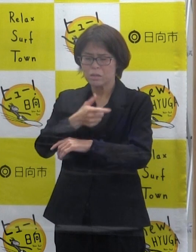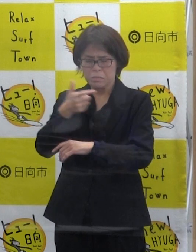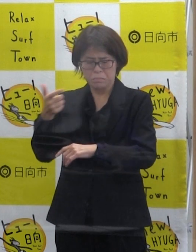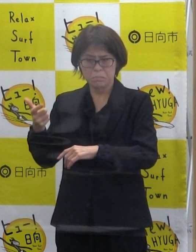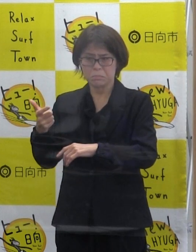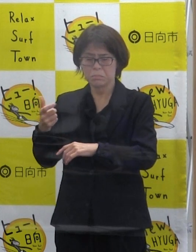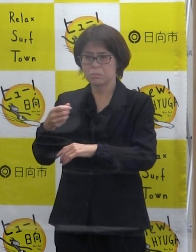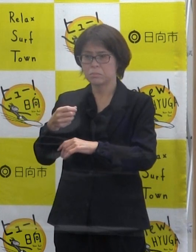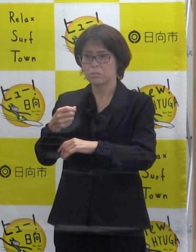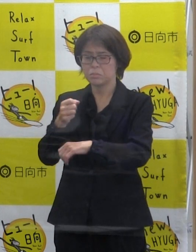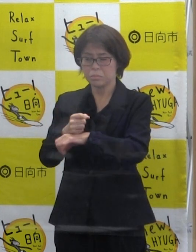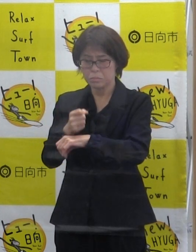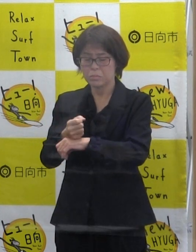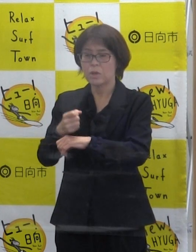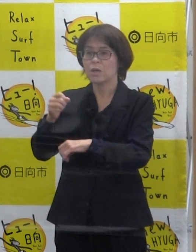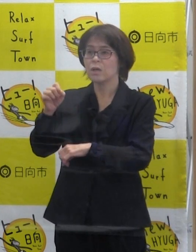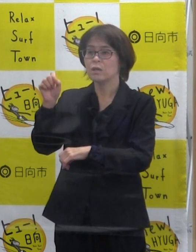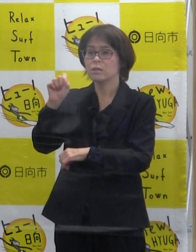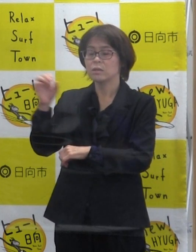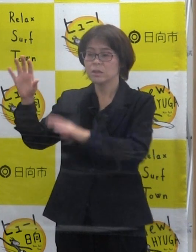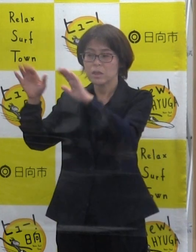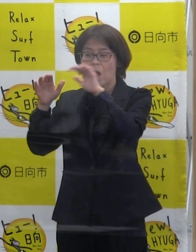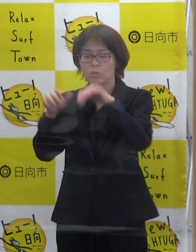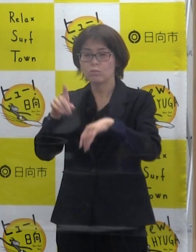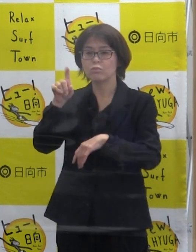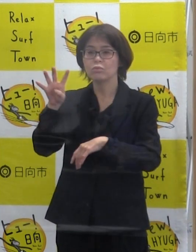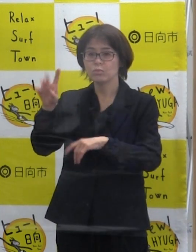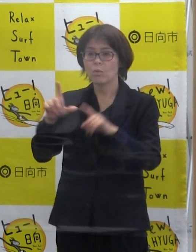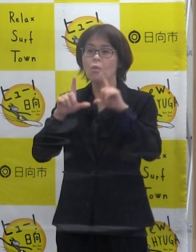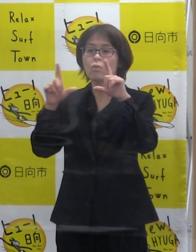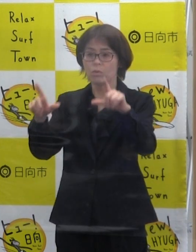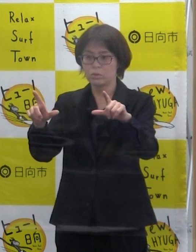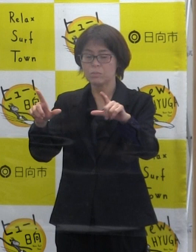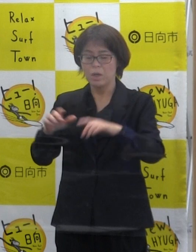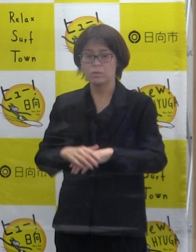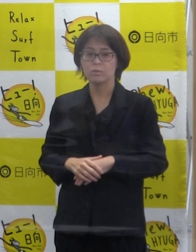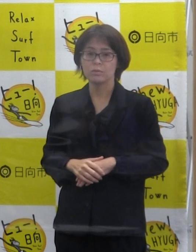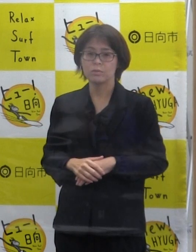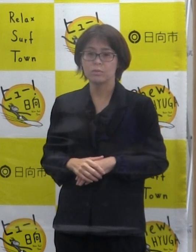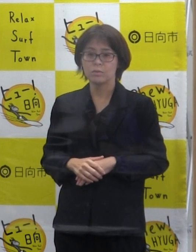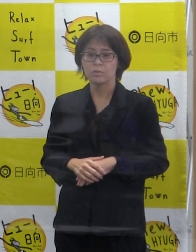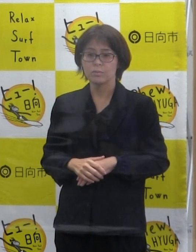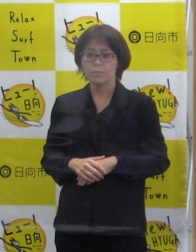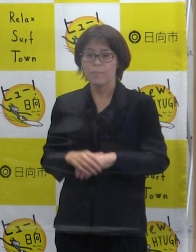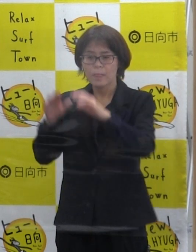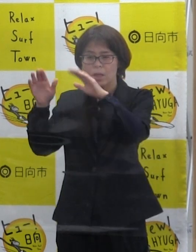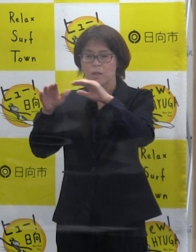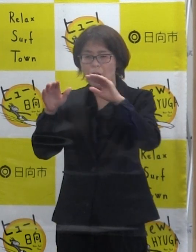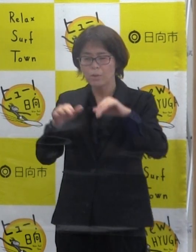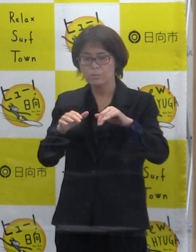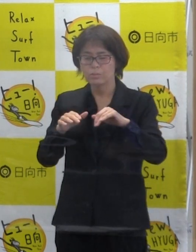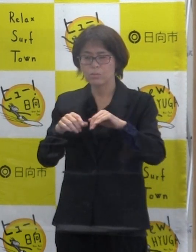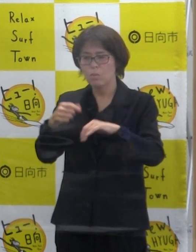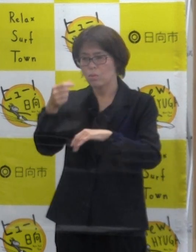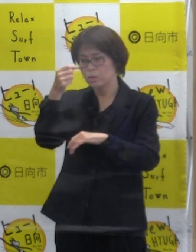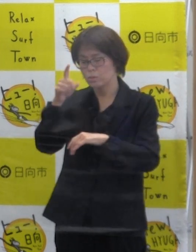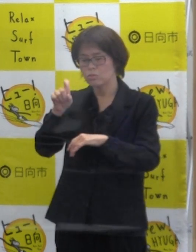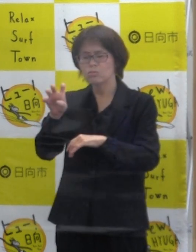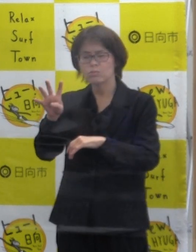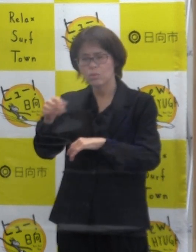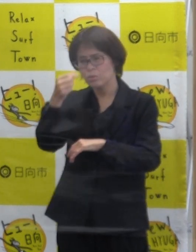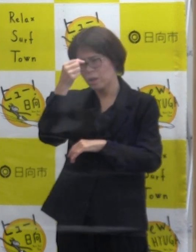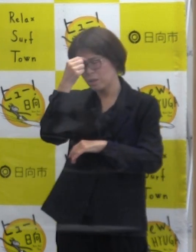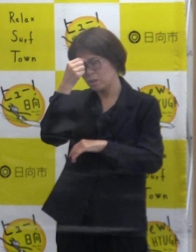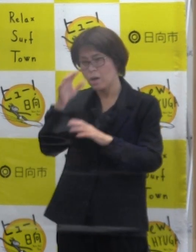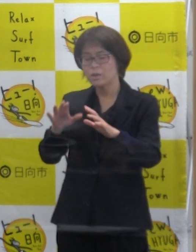風14号について報告をいたします。まず台風第14号によりまして被